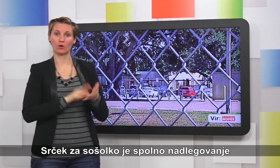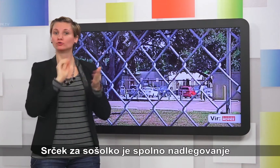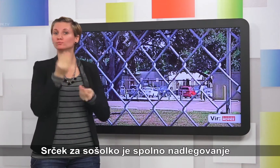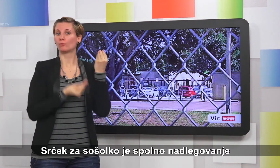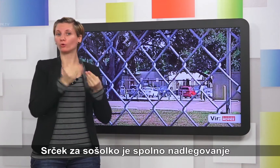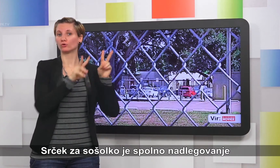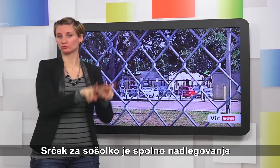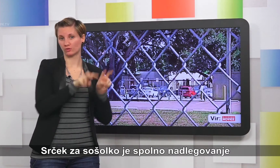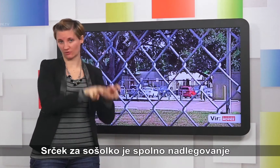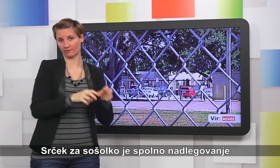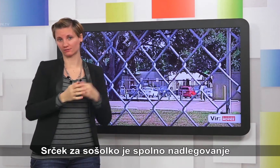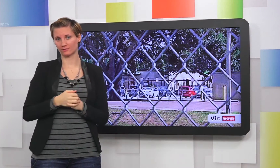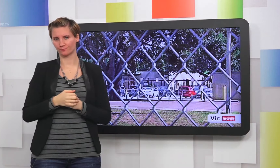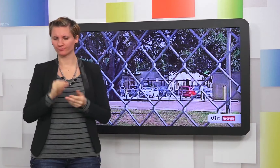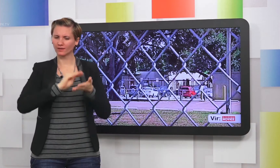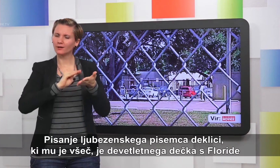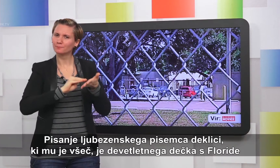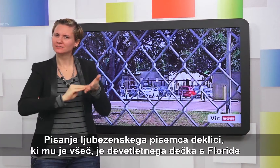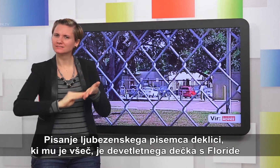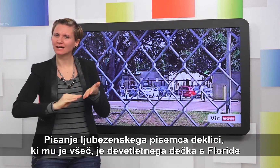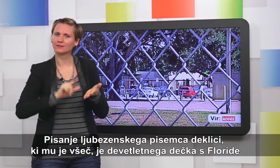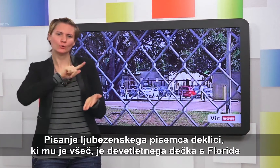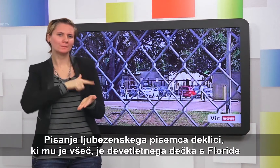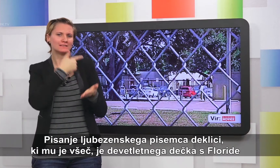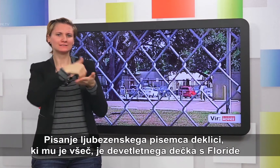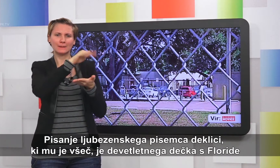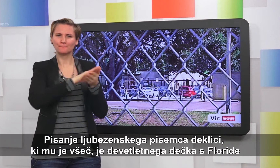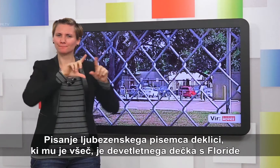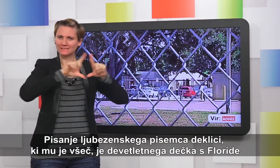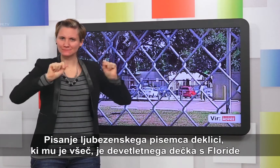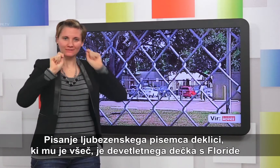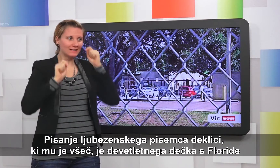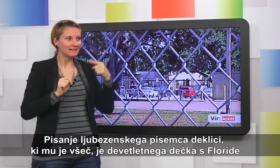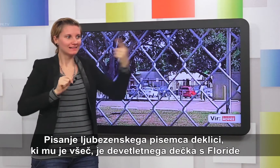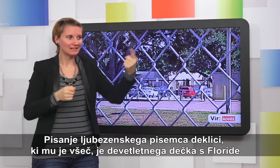Thank you.